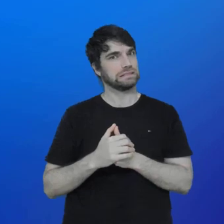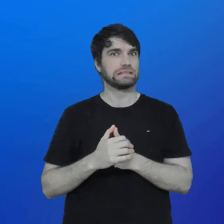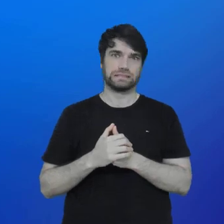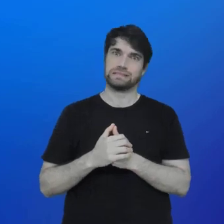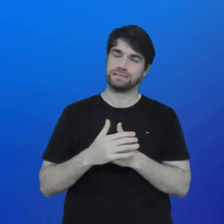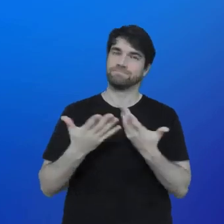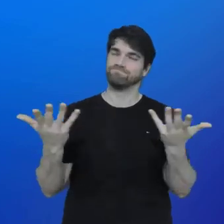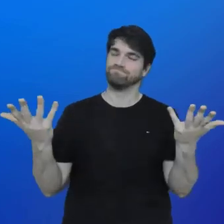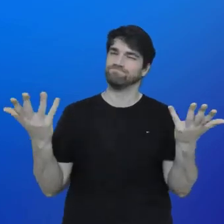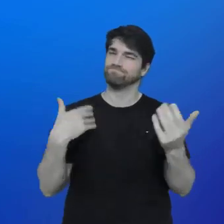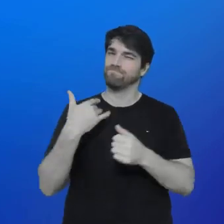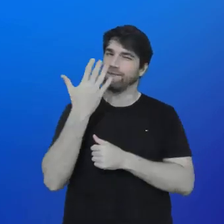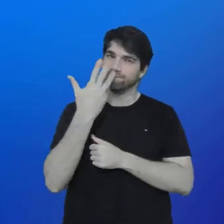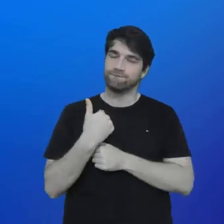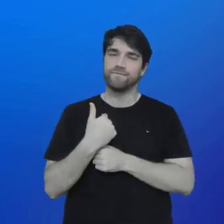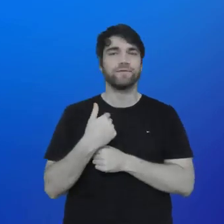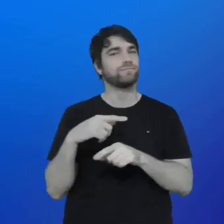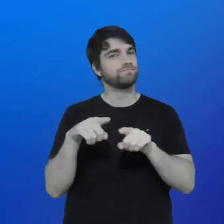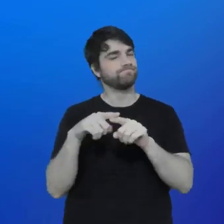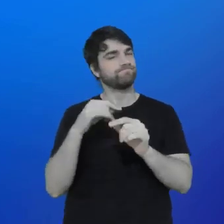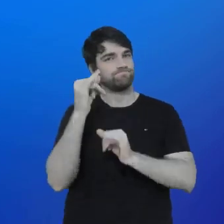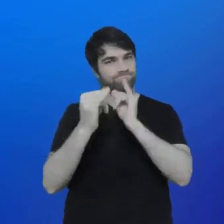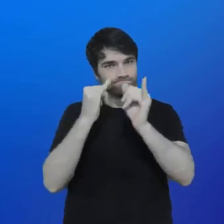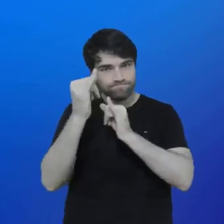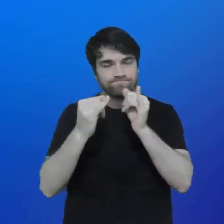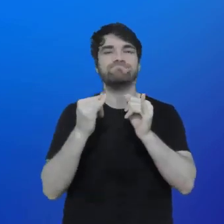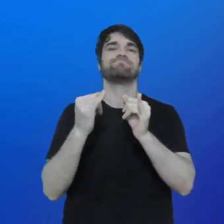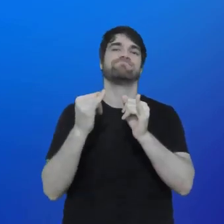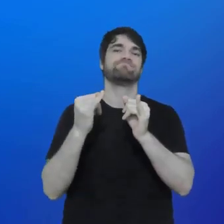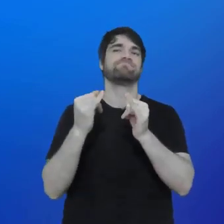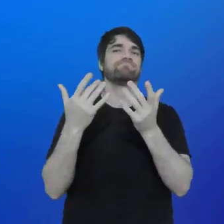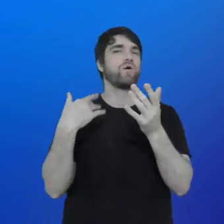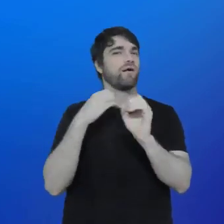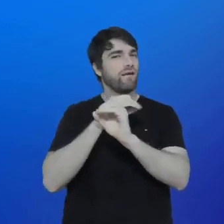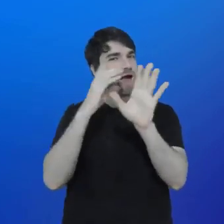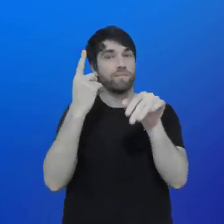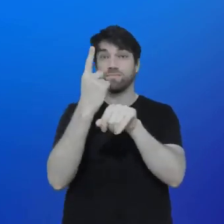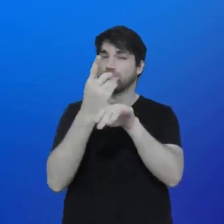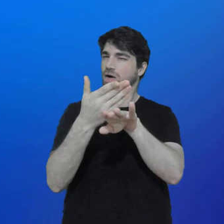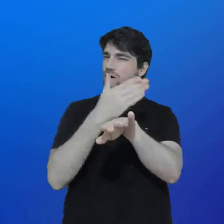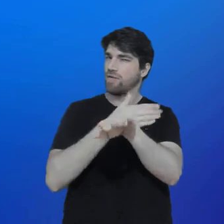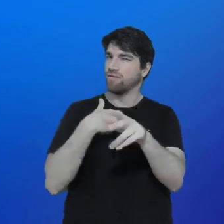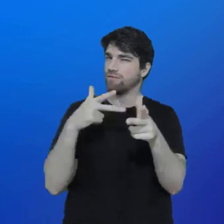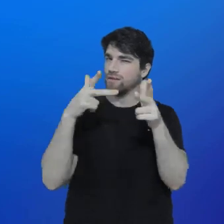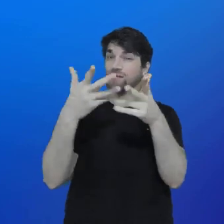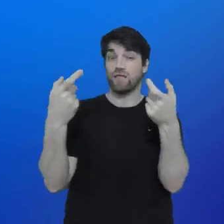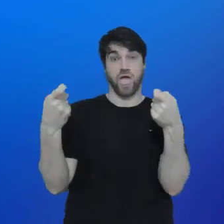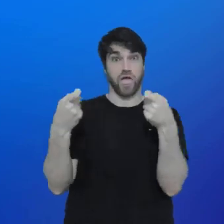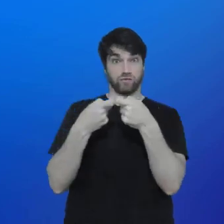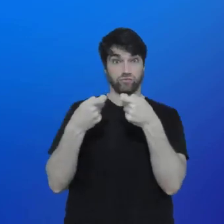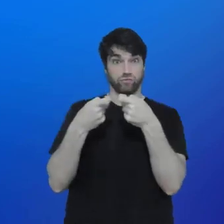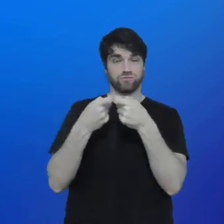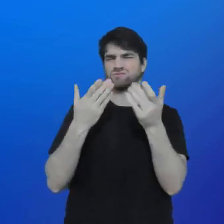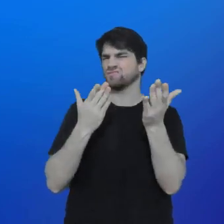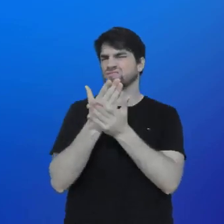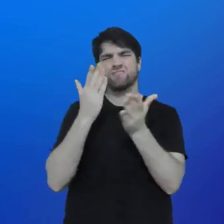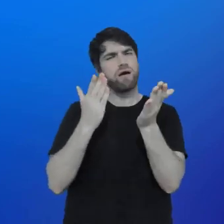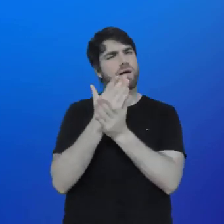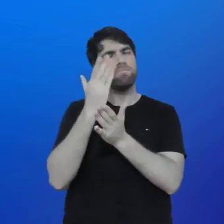muy interesante. Yo quiero hablar sobre este tema, pero antes quiero decir que ASUR siempre